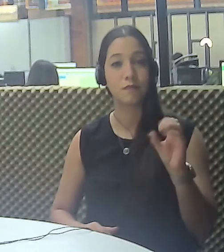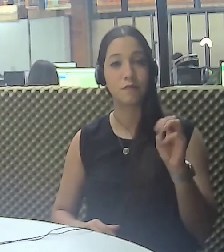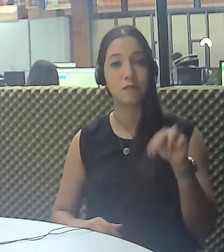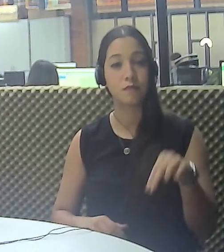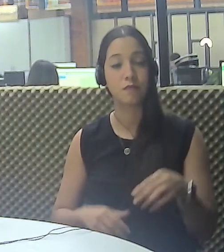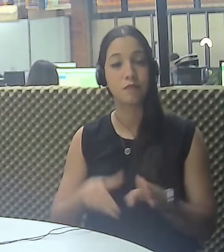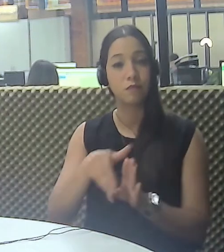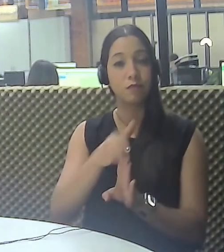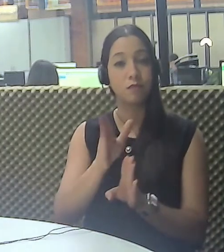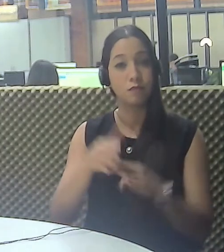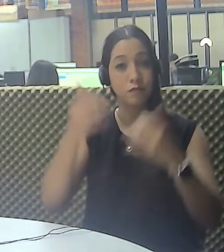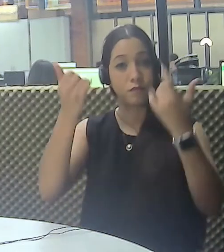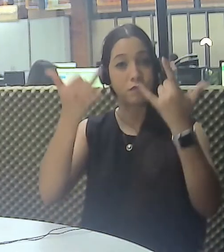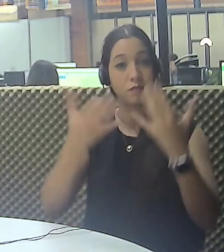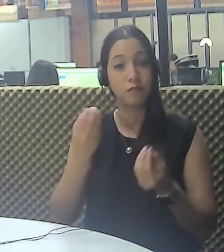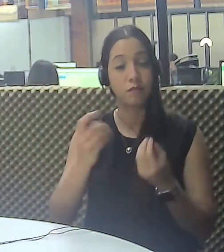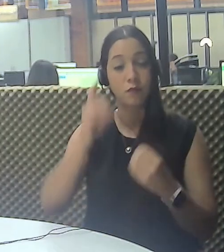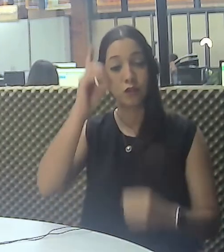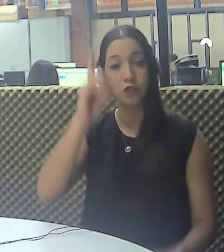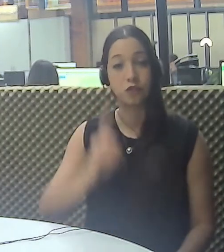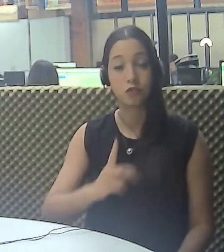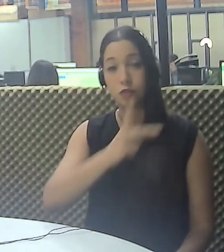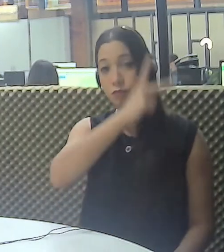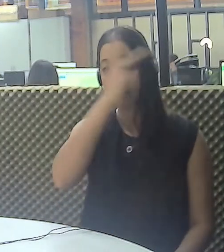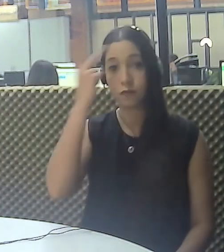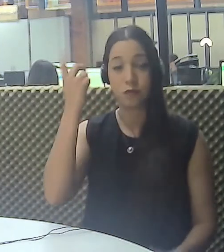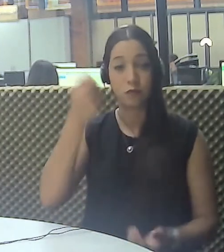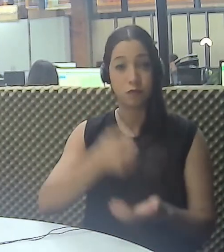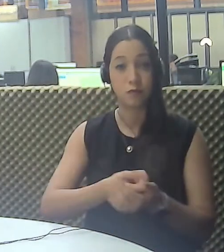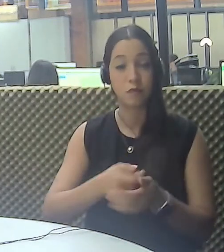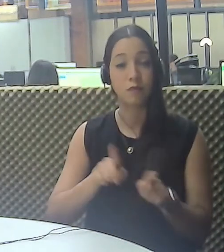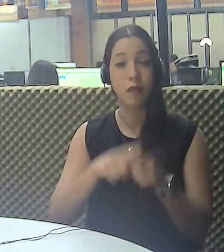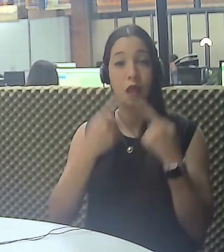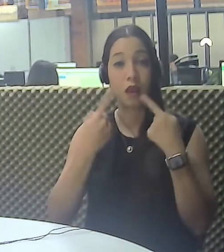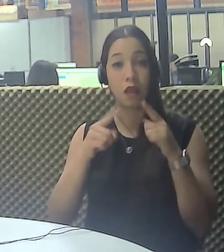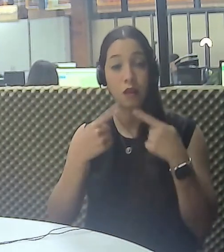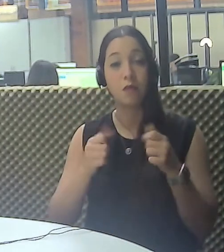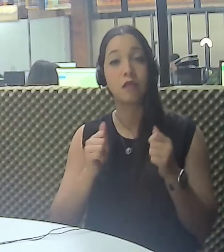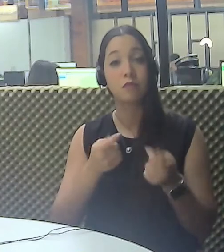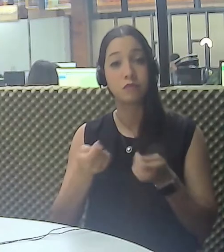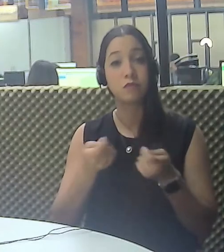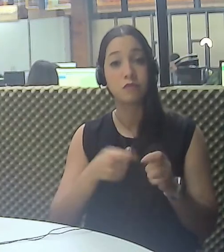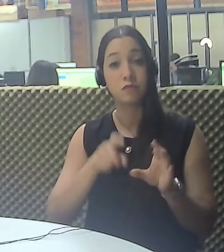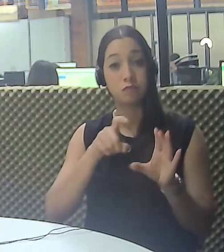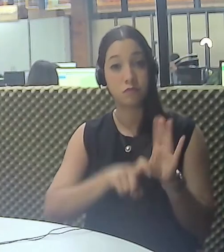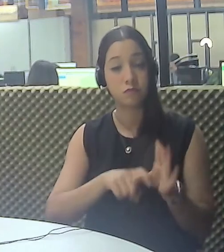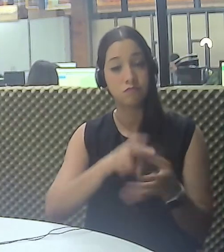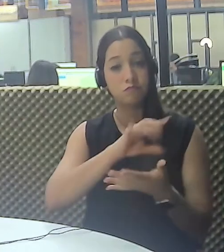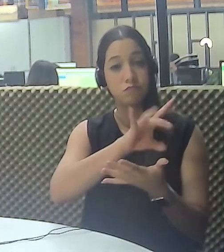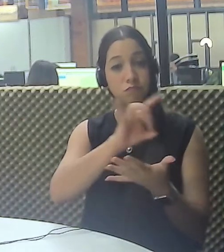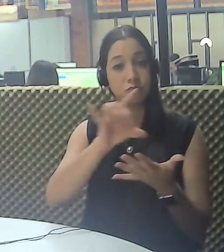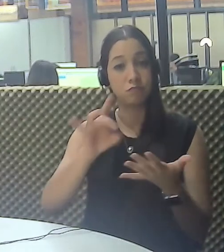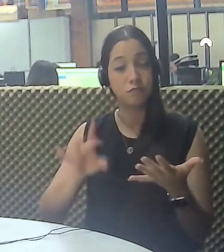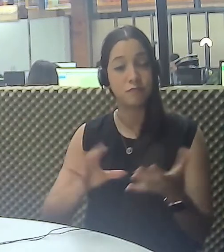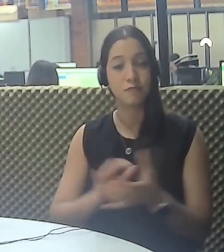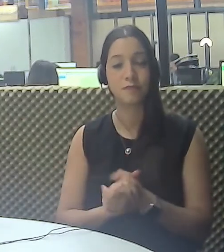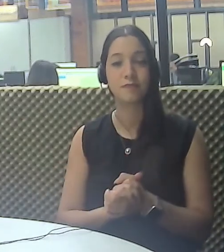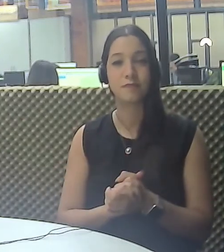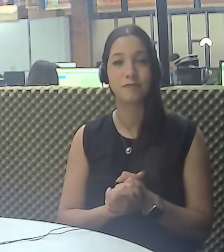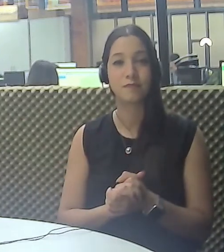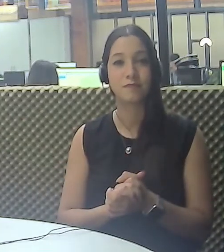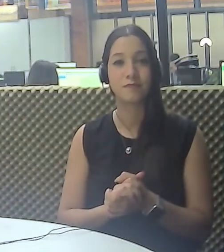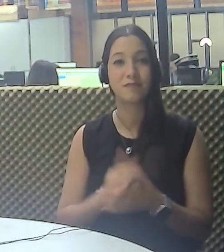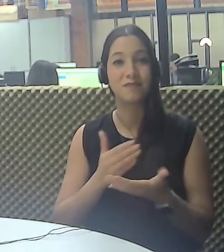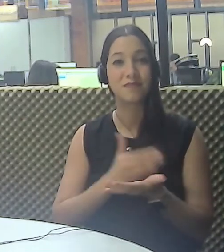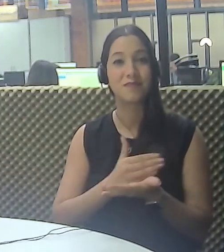oferece orientações sobre os direitos do consumidor, abertura de reclamações e renegociação de dívidas, entre outros. E